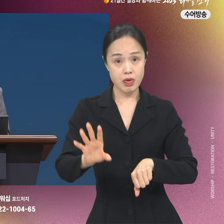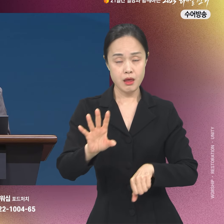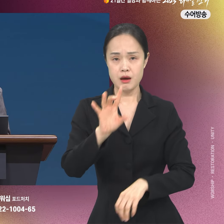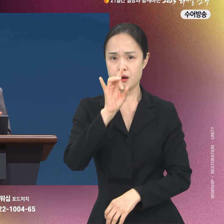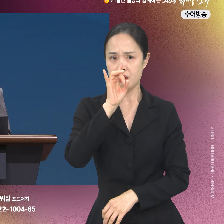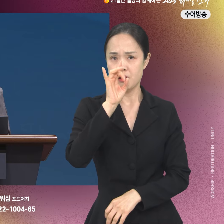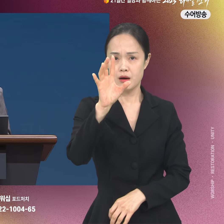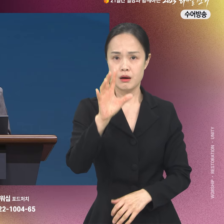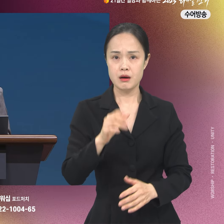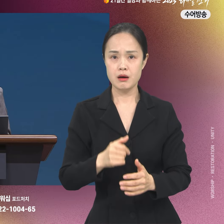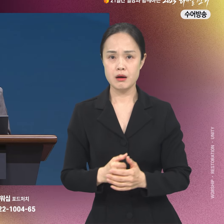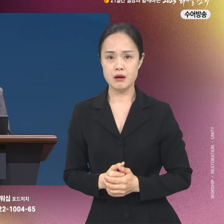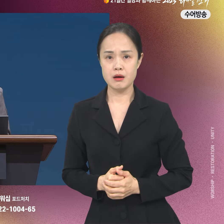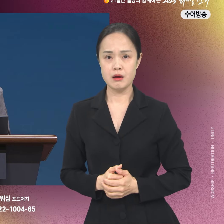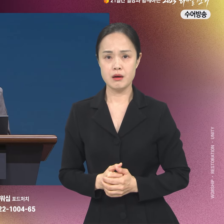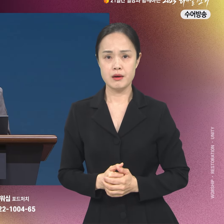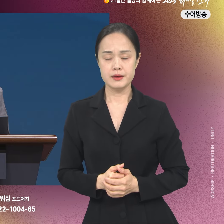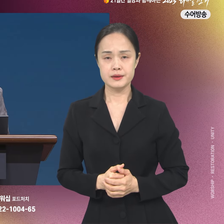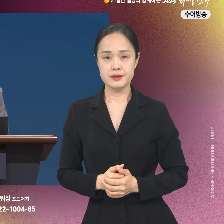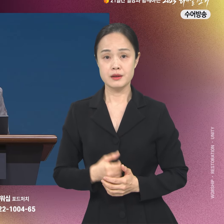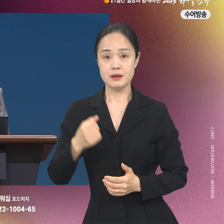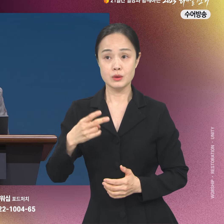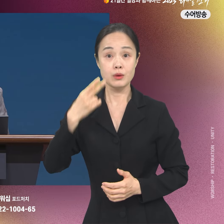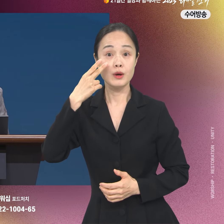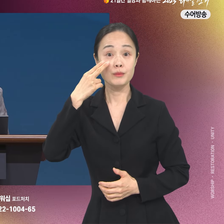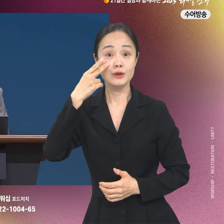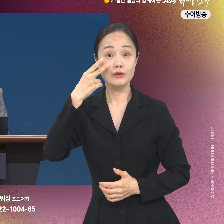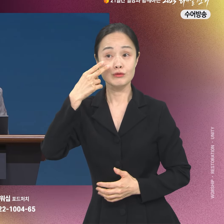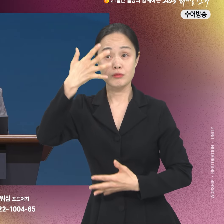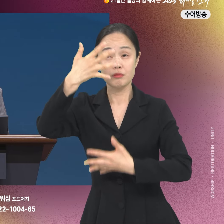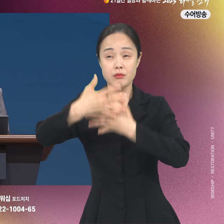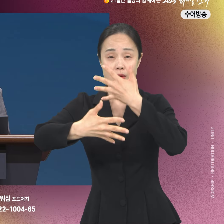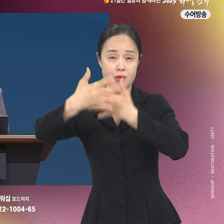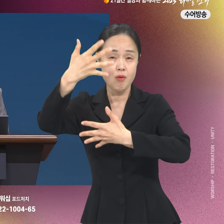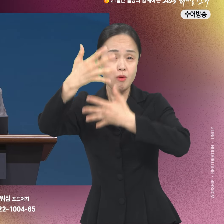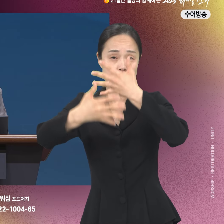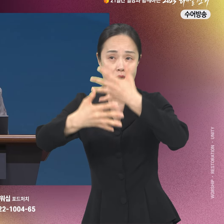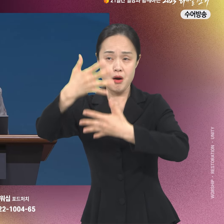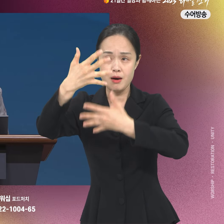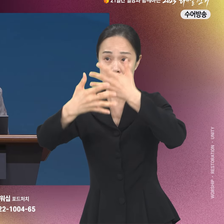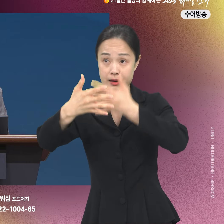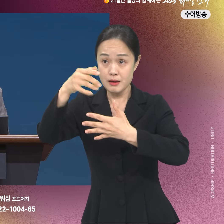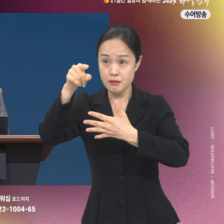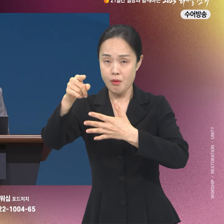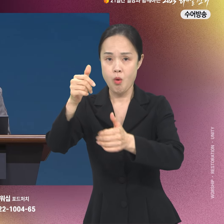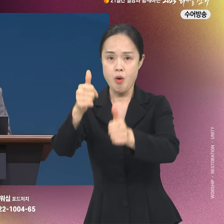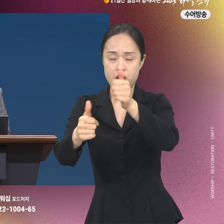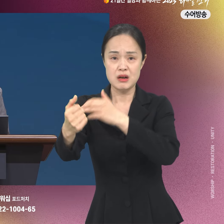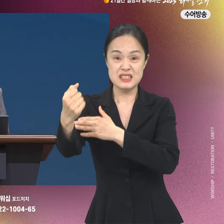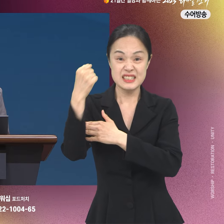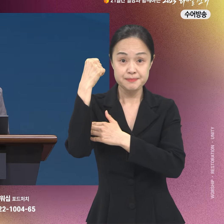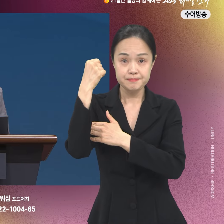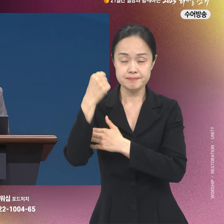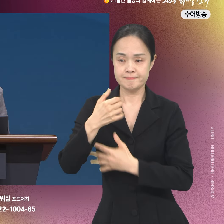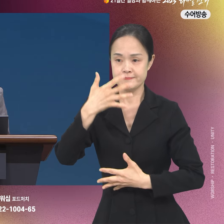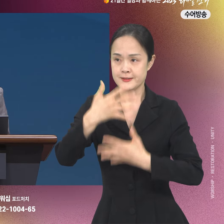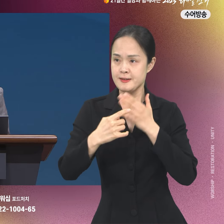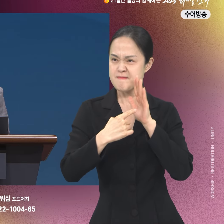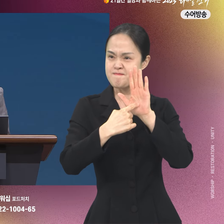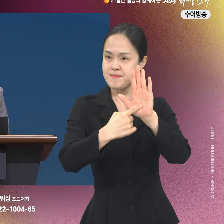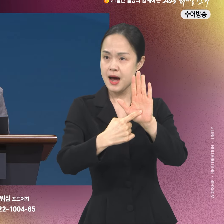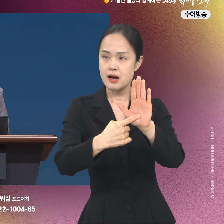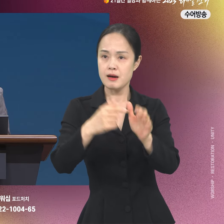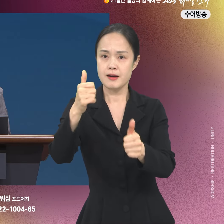헐리우드에 가서 메인스트림 시장에서도 인정받을 만한 그런 완성도의 작품이어야만 한다고